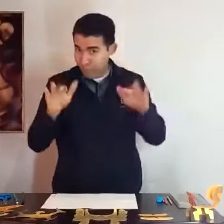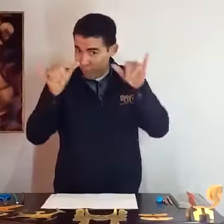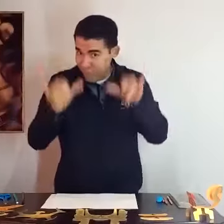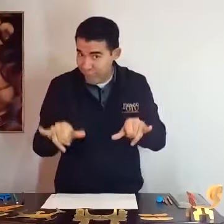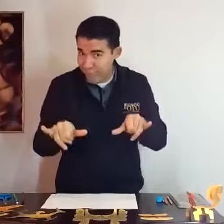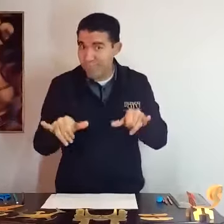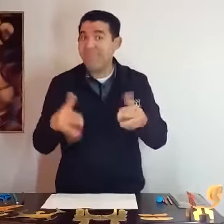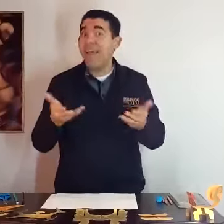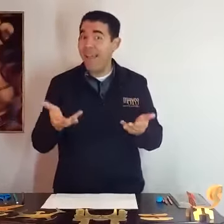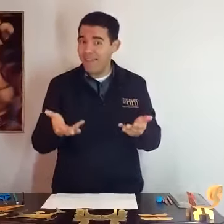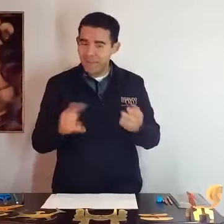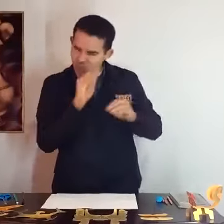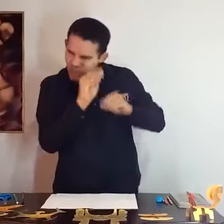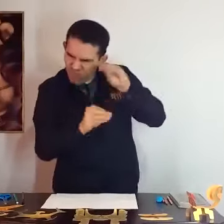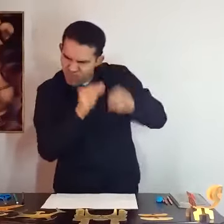casa seguiremos creando.